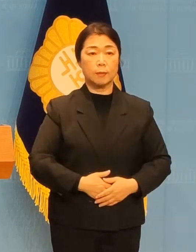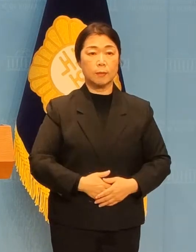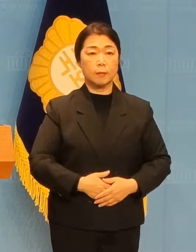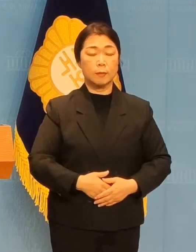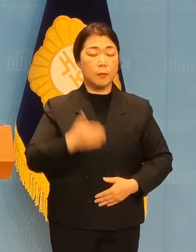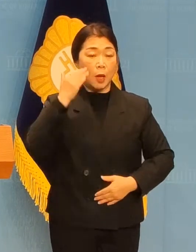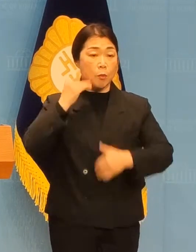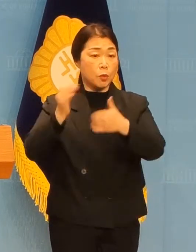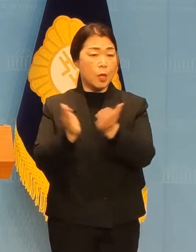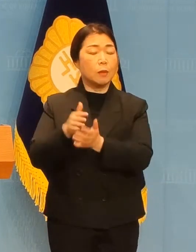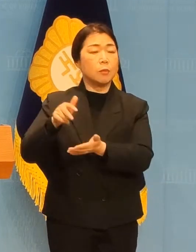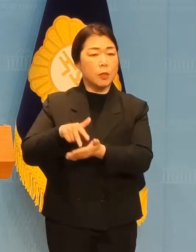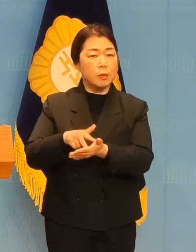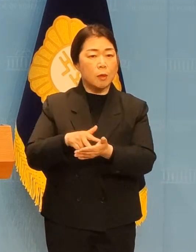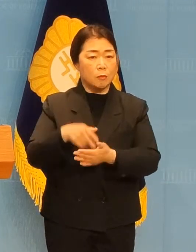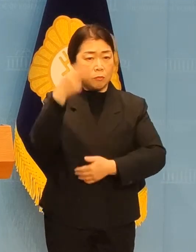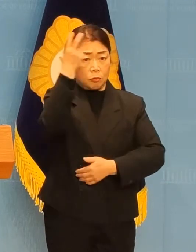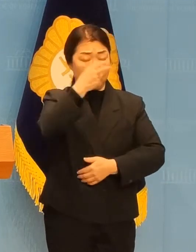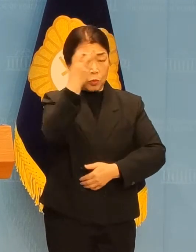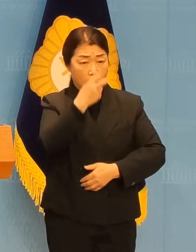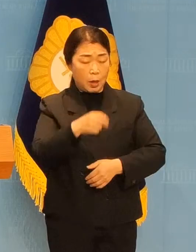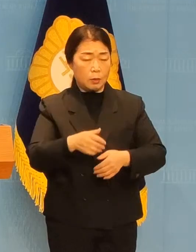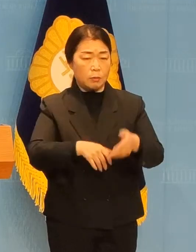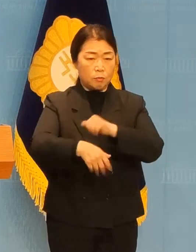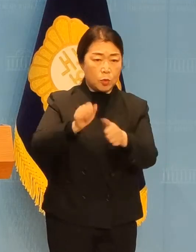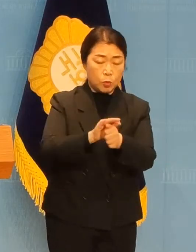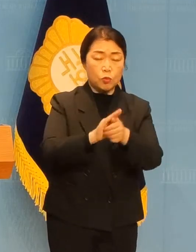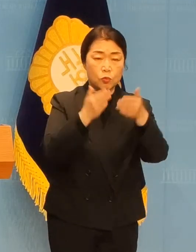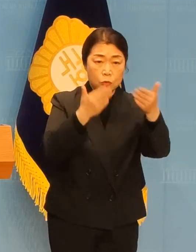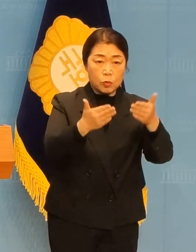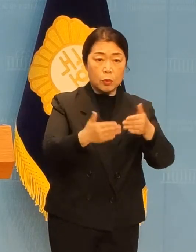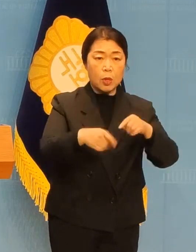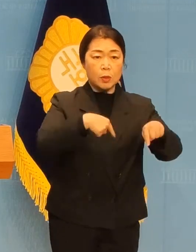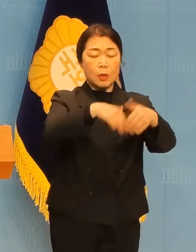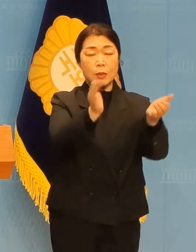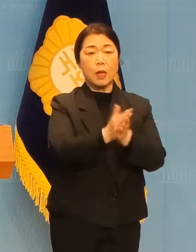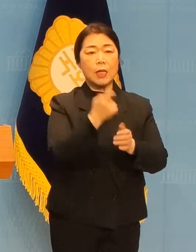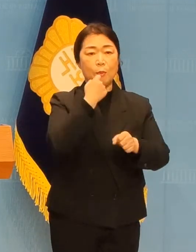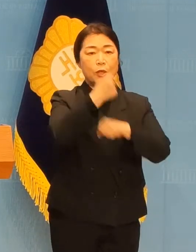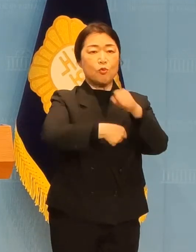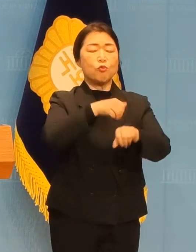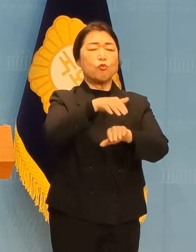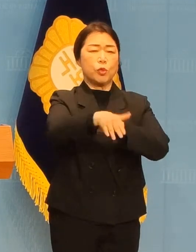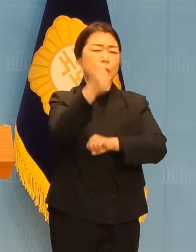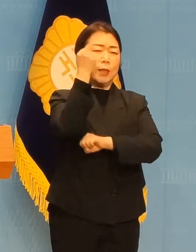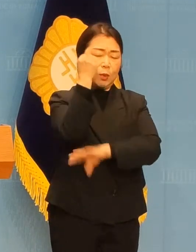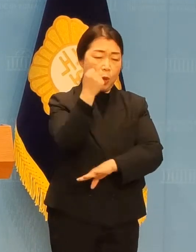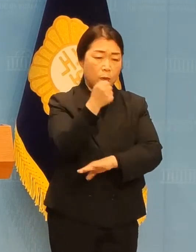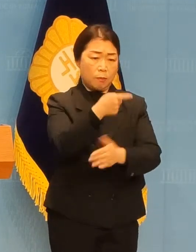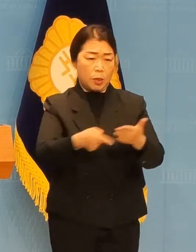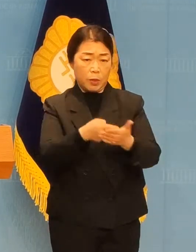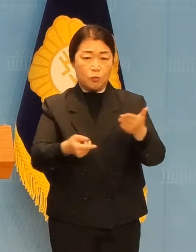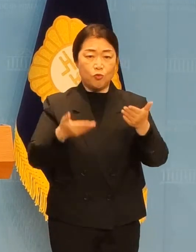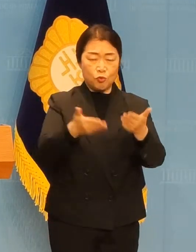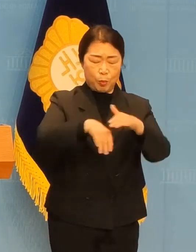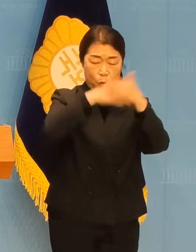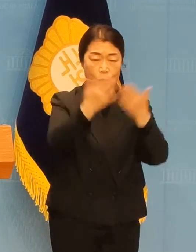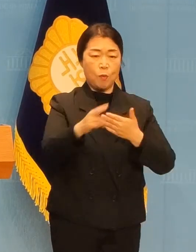더불어민주당은 수사에 적극 협조하고 정당 민주주의의 근간을 훼손하는 모든 부정 의혹에